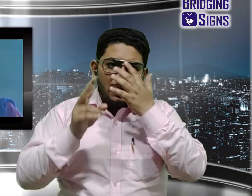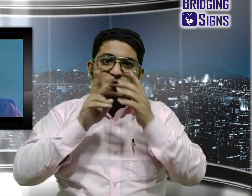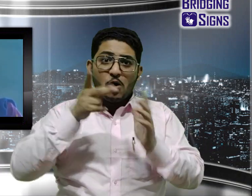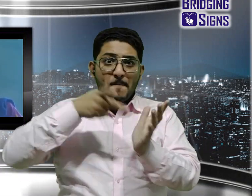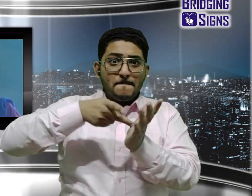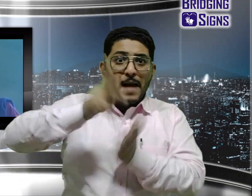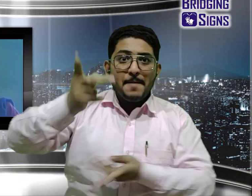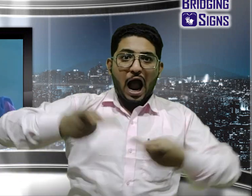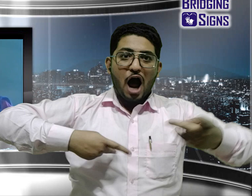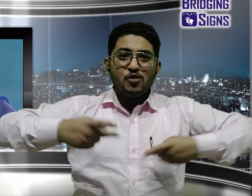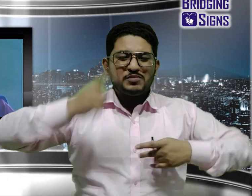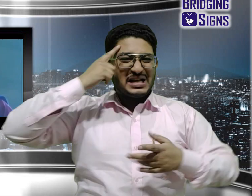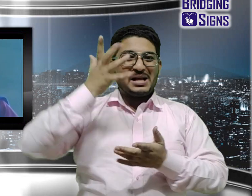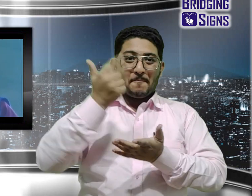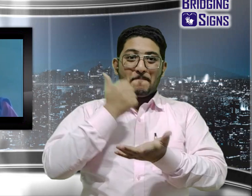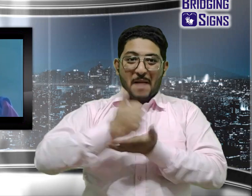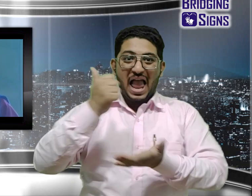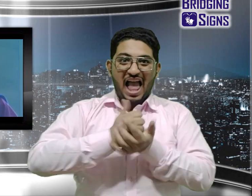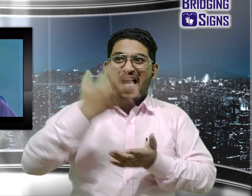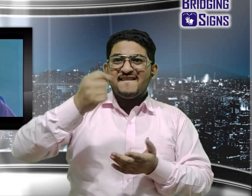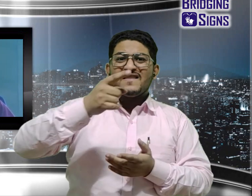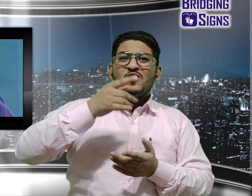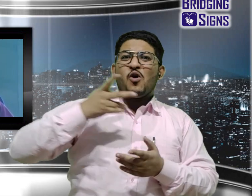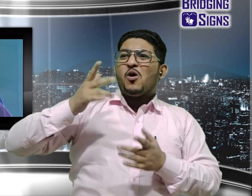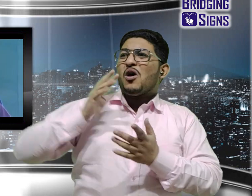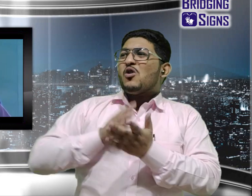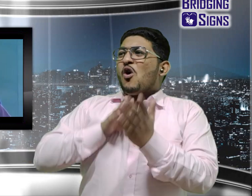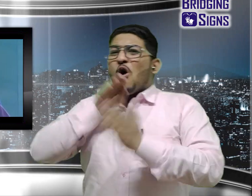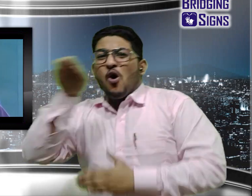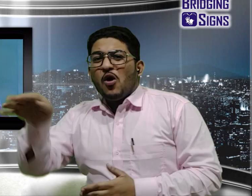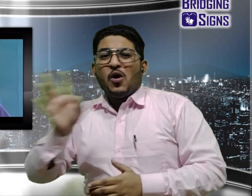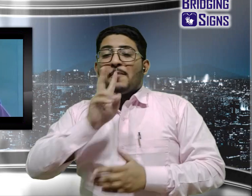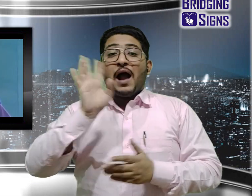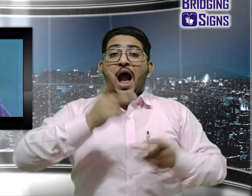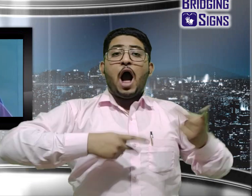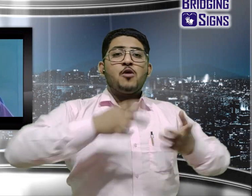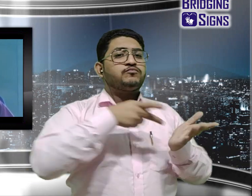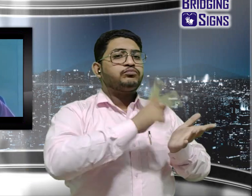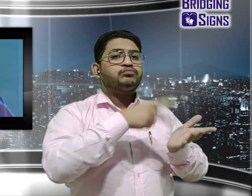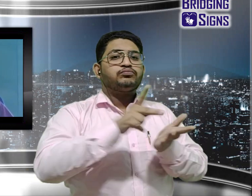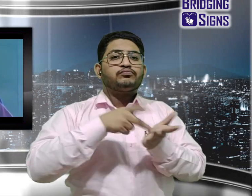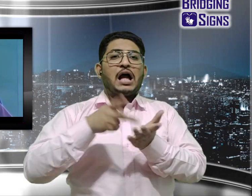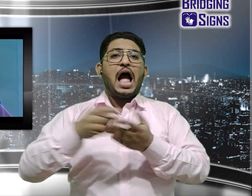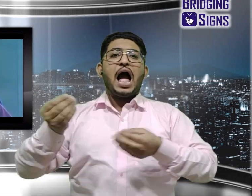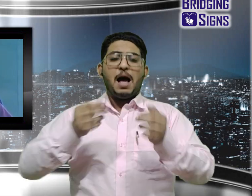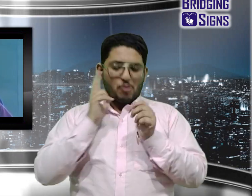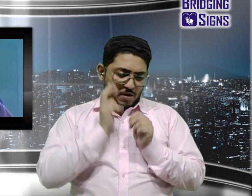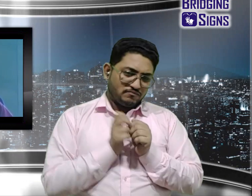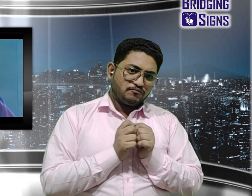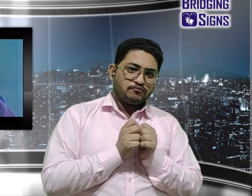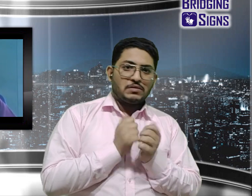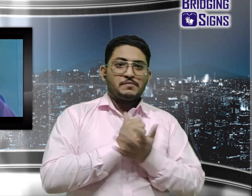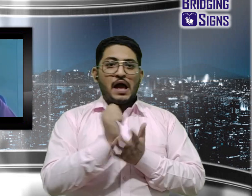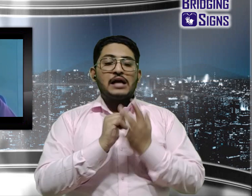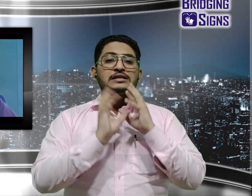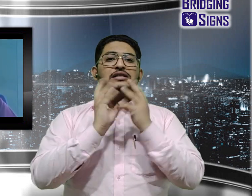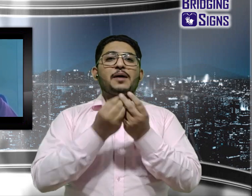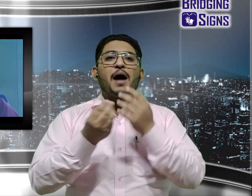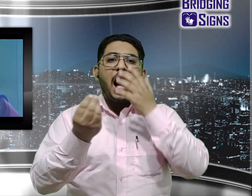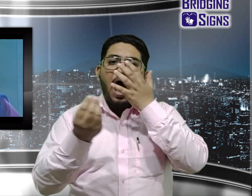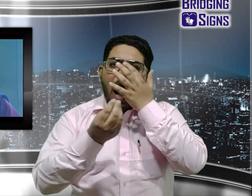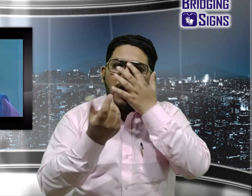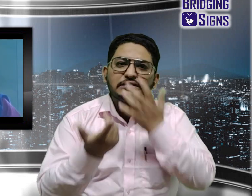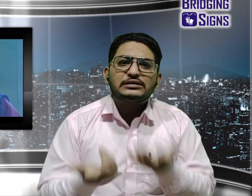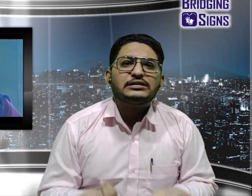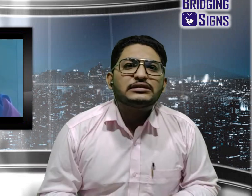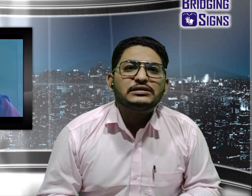हैं, पेमेंट सिस्टम जिसके ऊपर स्टेट बैंक ऑलरेडी बहुत अच्छी लॉन्च पिछले महीने कर चुकी है और इसके ऊपर काम शुरू हो गया है। जब आप इन